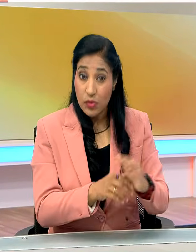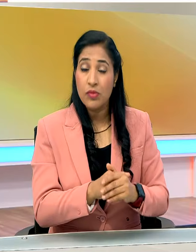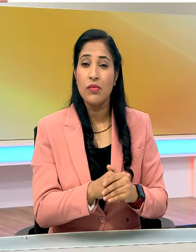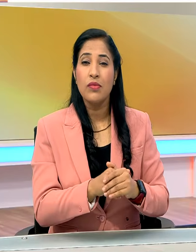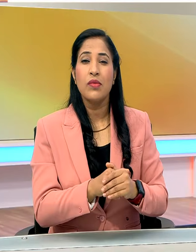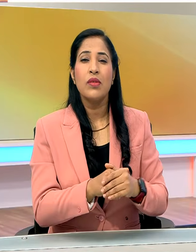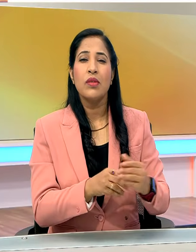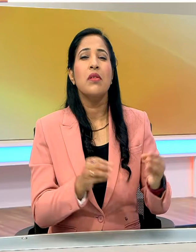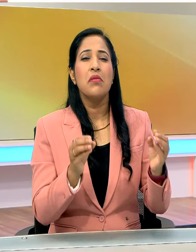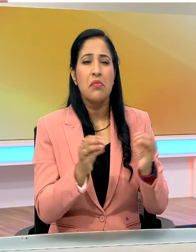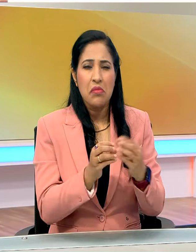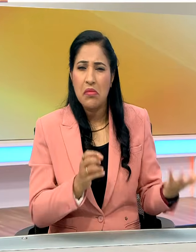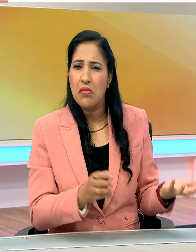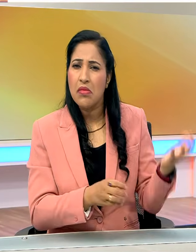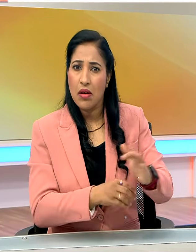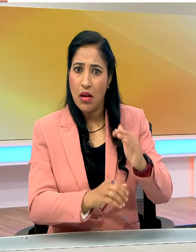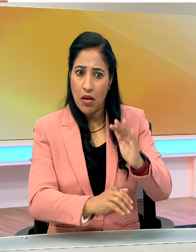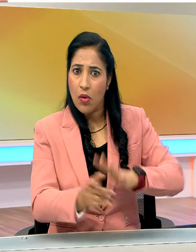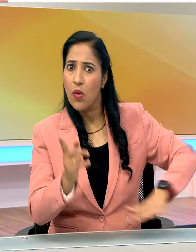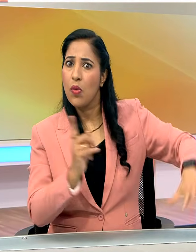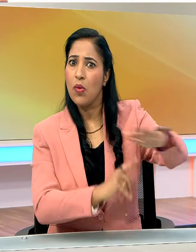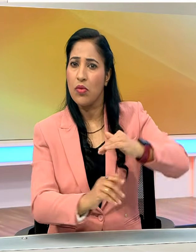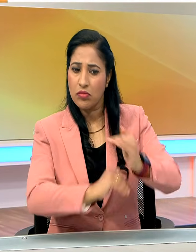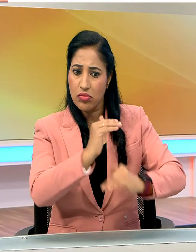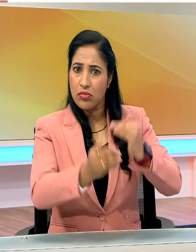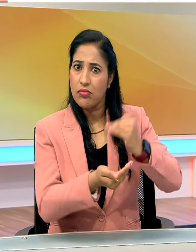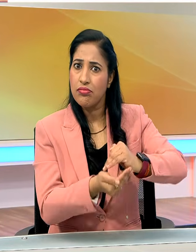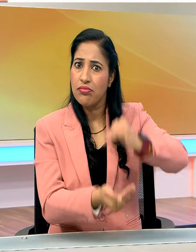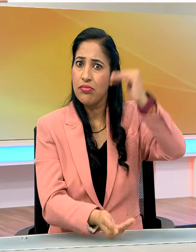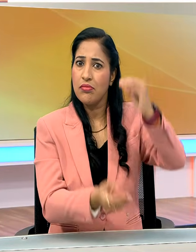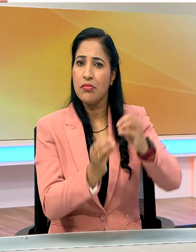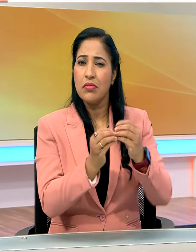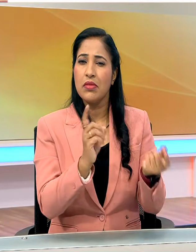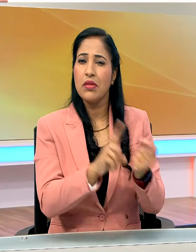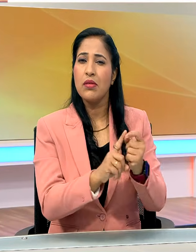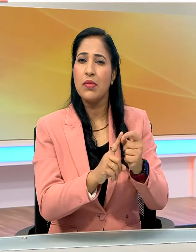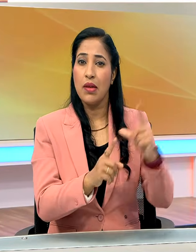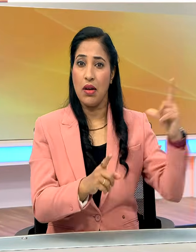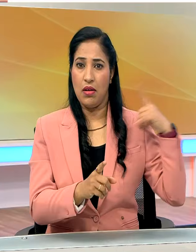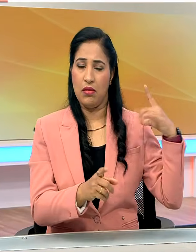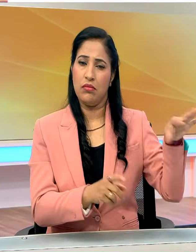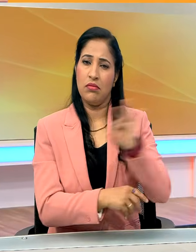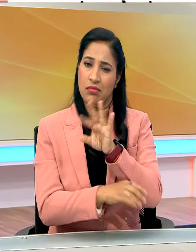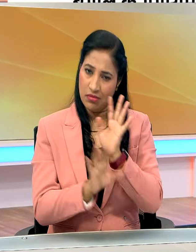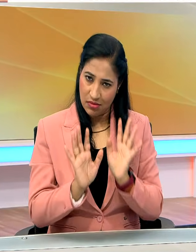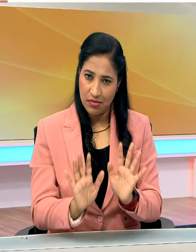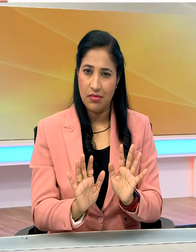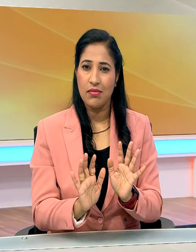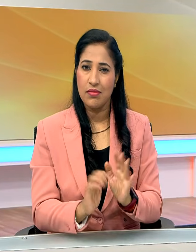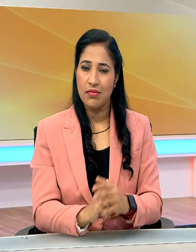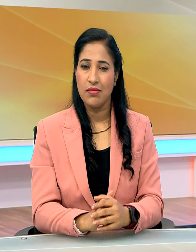बंगाली माध्यम में पढ़ा हुआ भाजपा का नेता होगा।